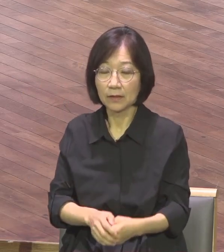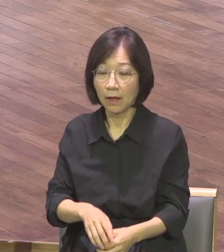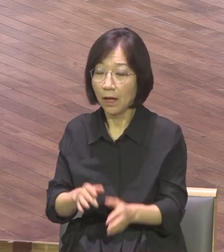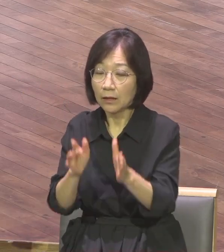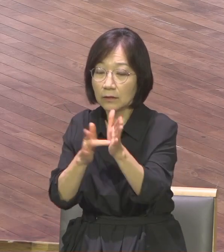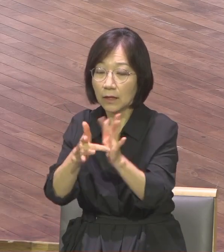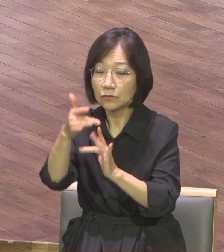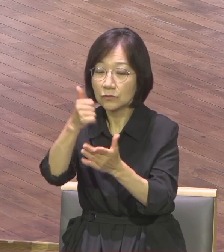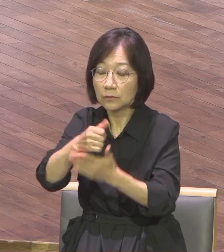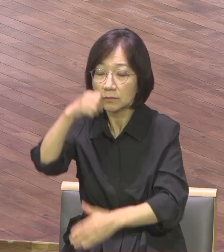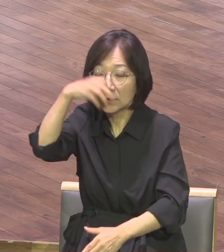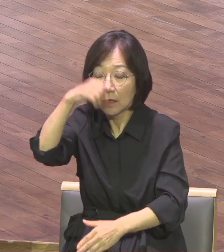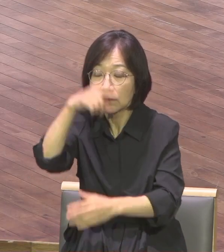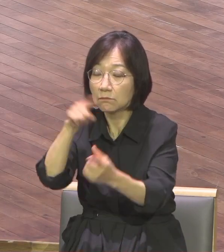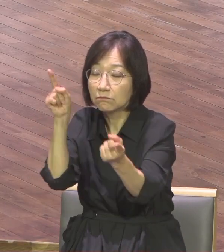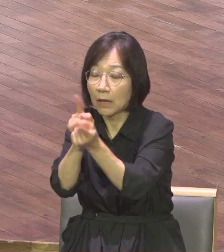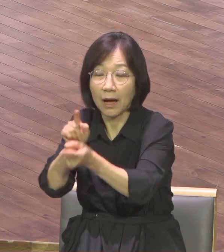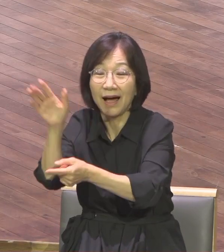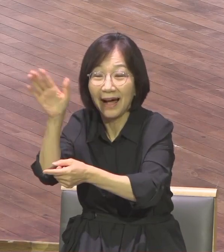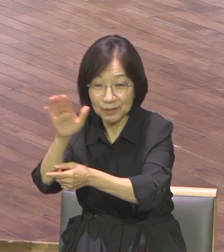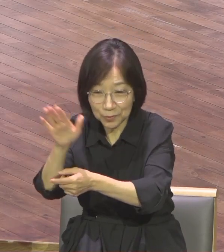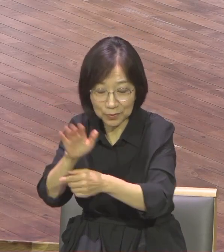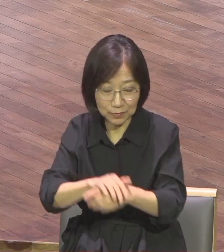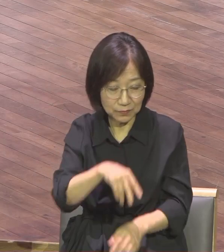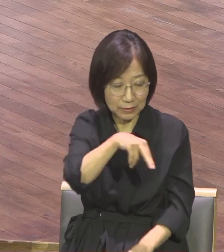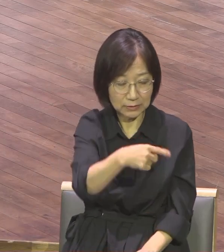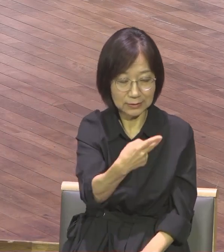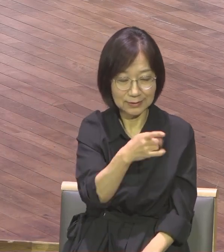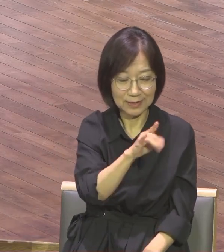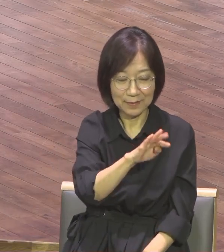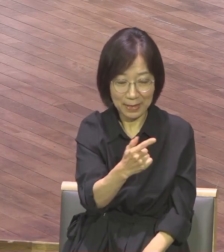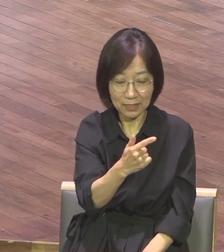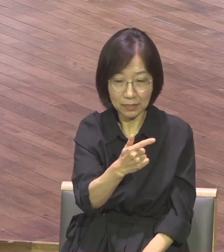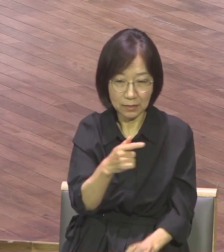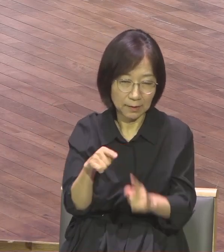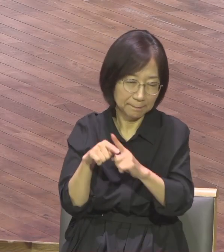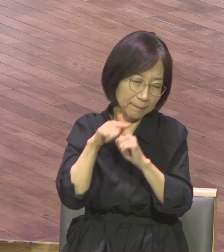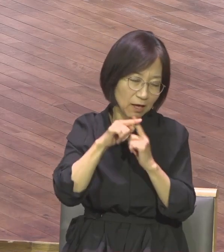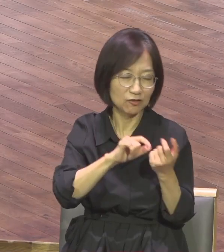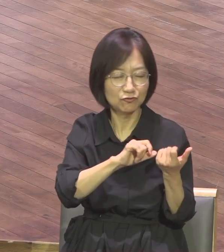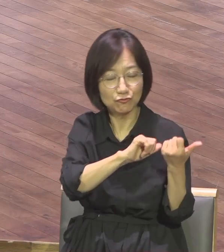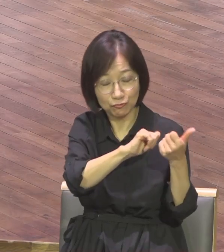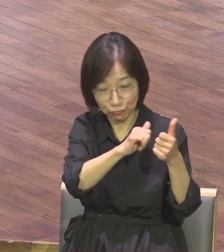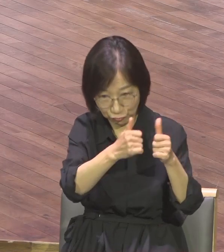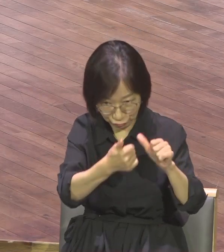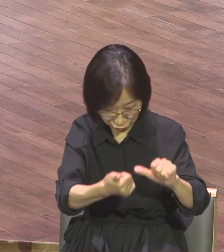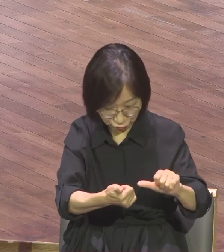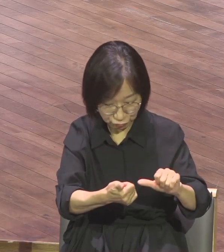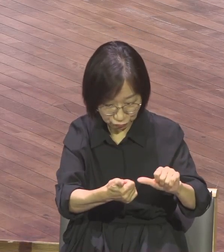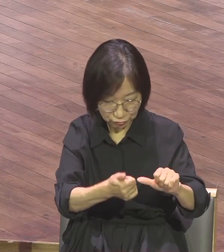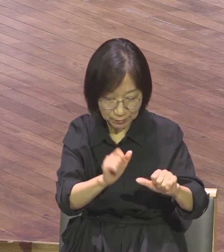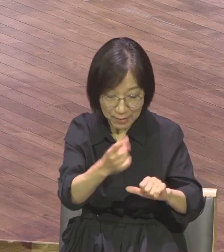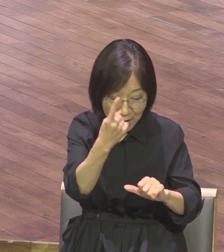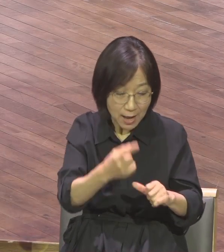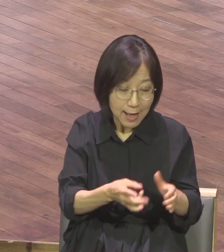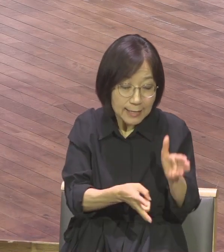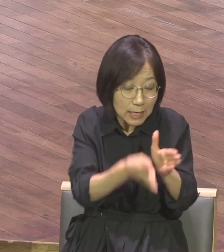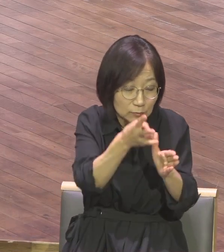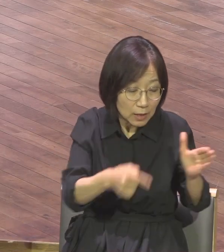아니고 스데반 순교가 예루살렘에만 이 머물러 있던 복음이 이방